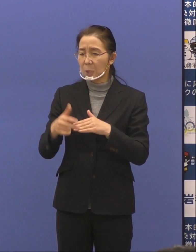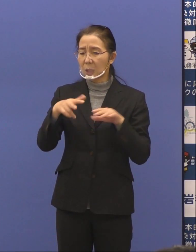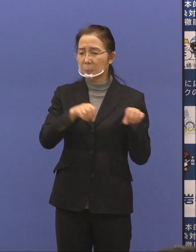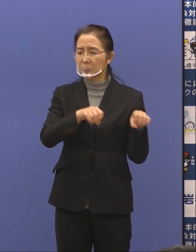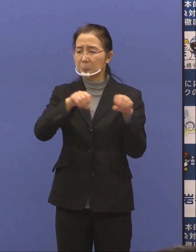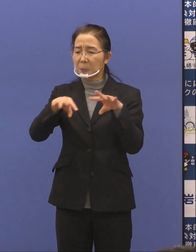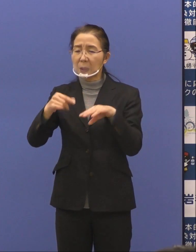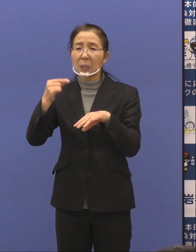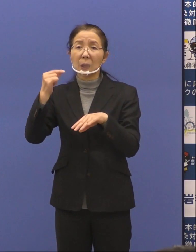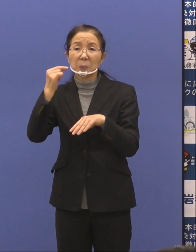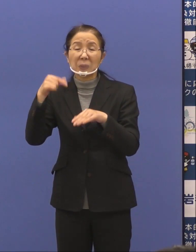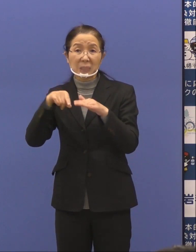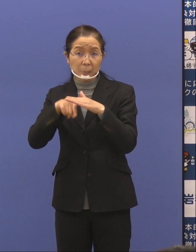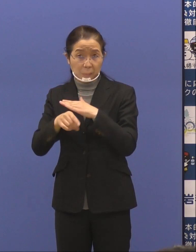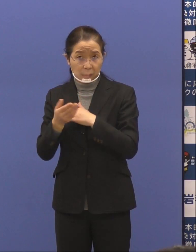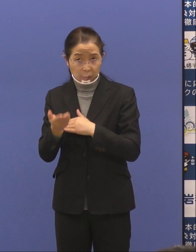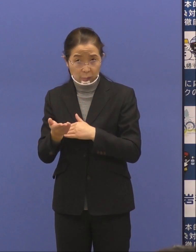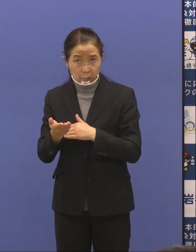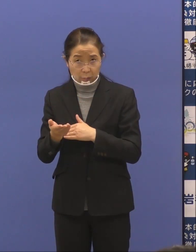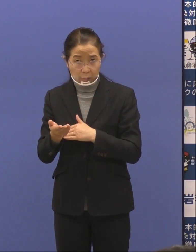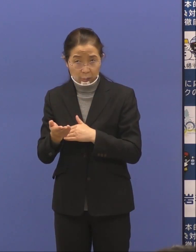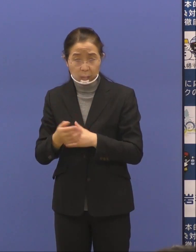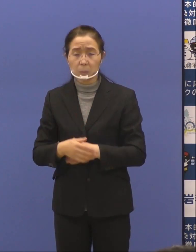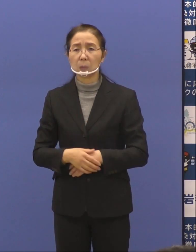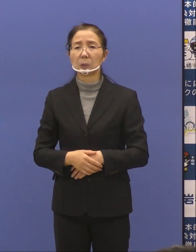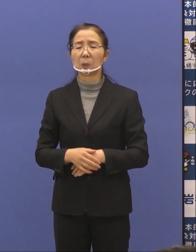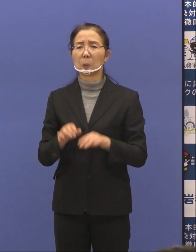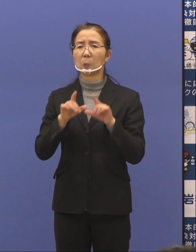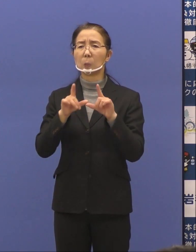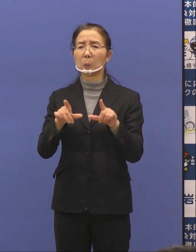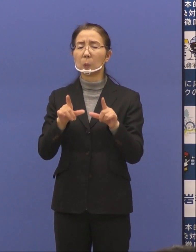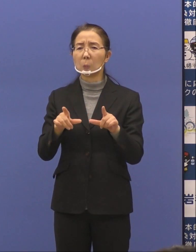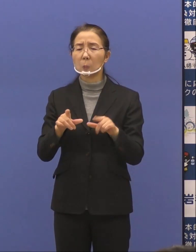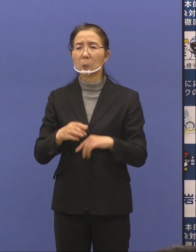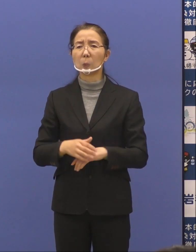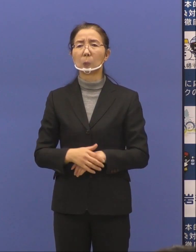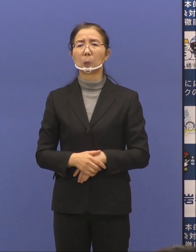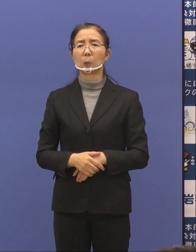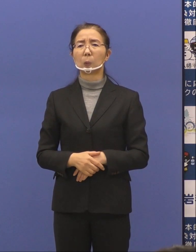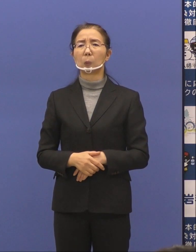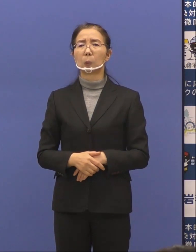というのは難しそうなんでしょうか。 というか、